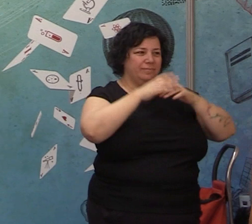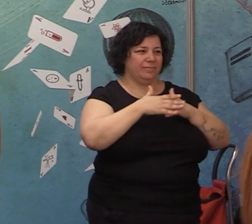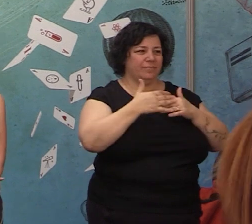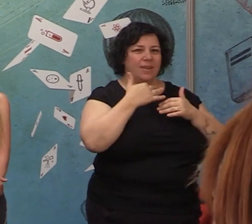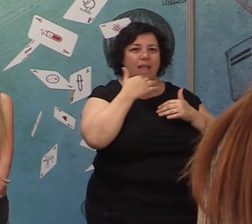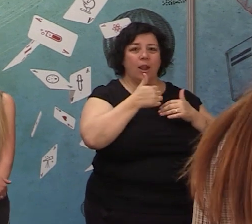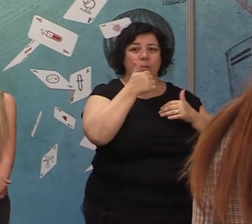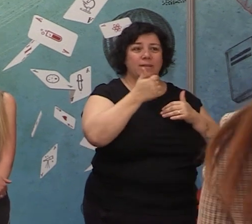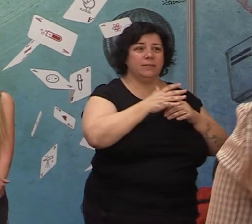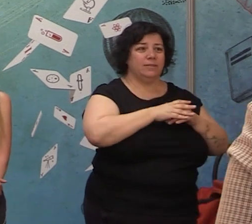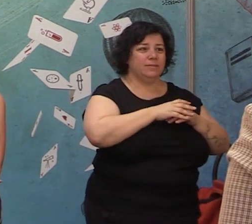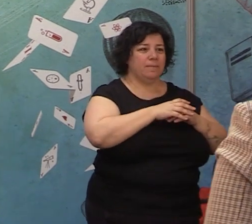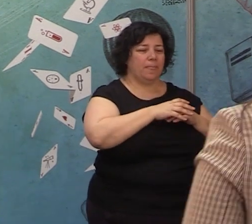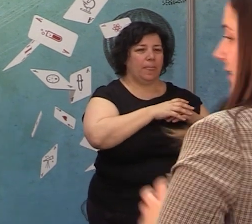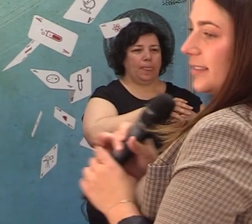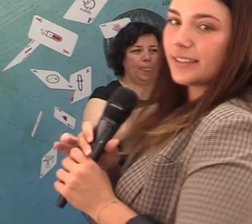¿Alguna otra preguntita?